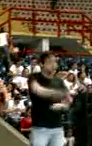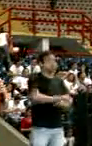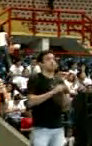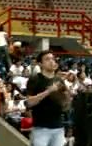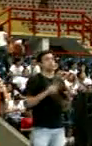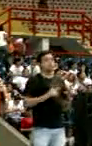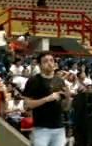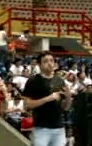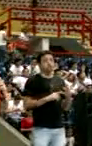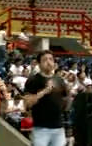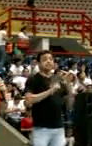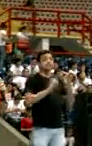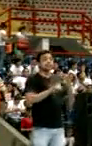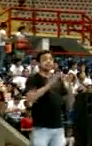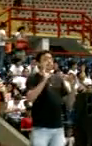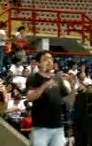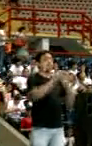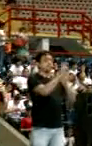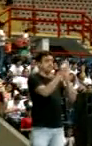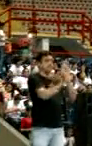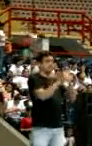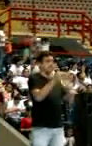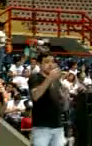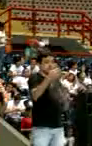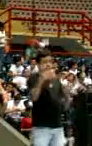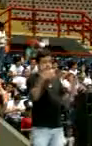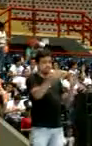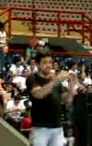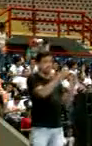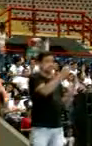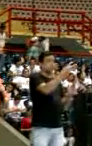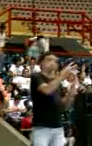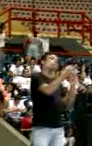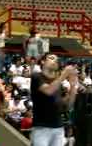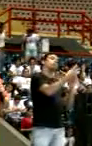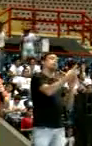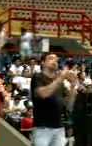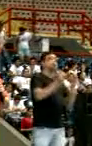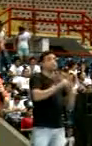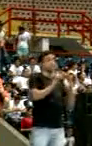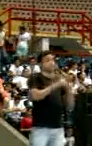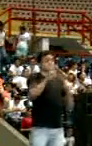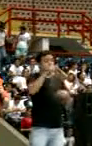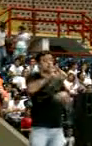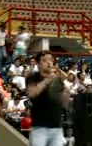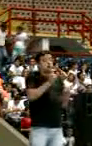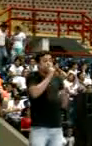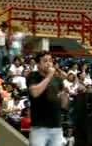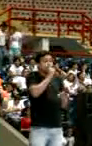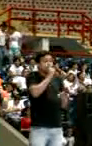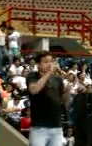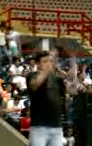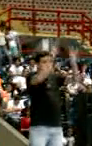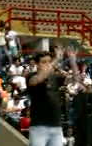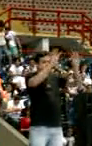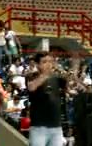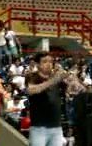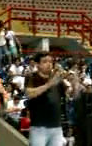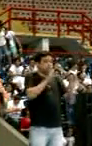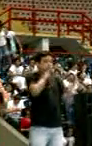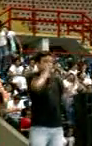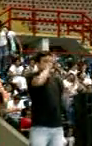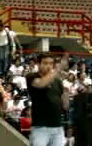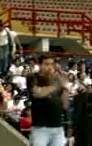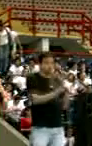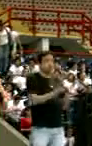possa ficar pior. Nós estamos no século XIII para o século XIV. Sabe o que aconteceu? Os piores invernos daquele período da Idade